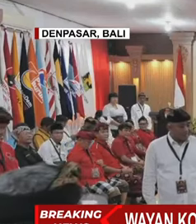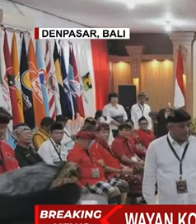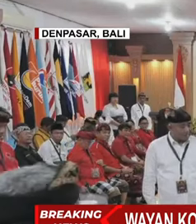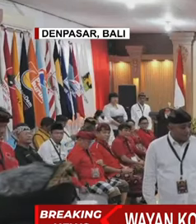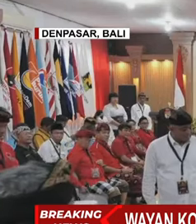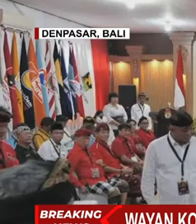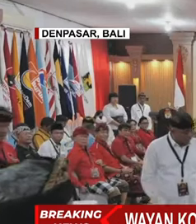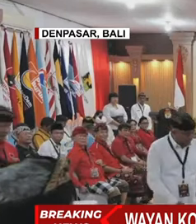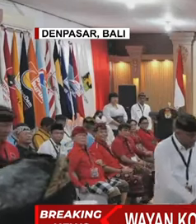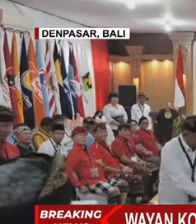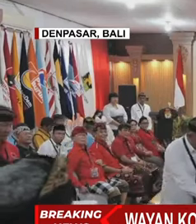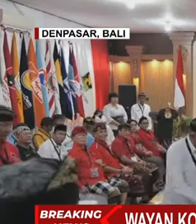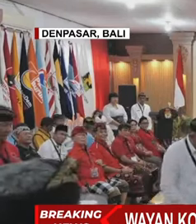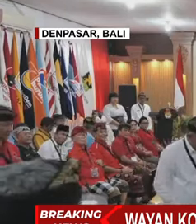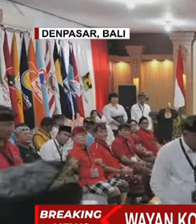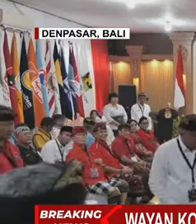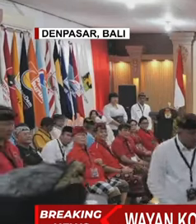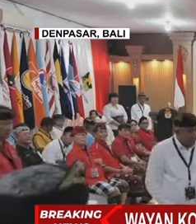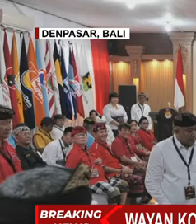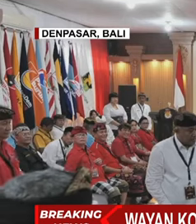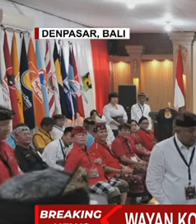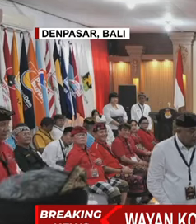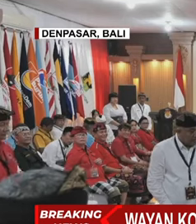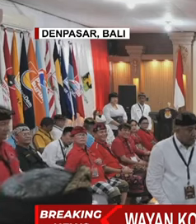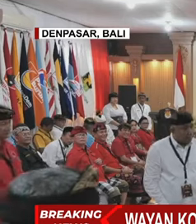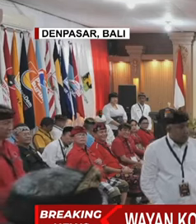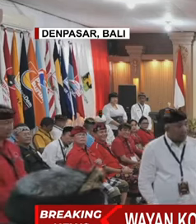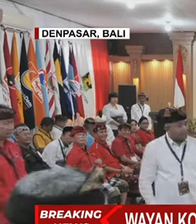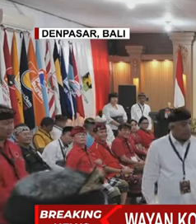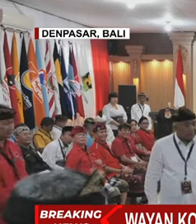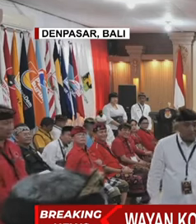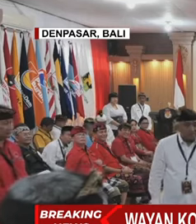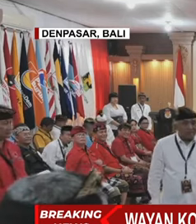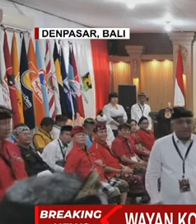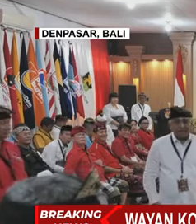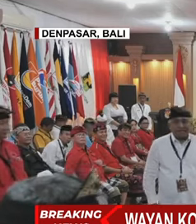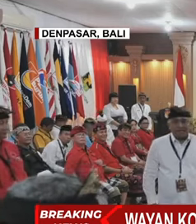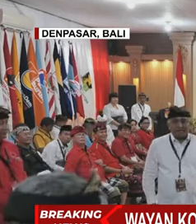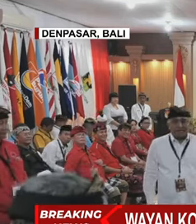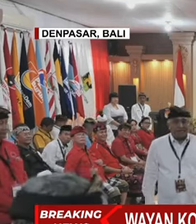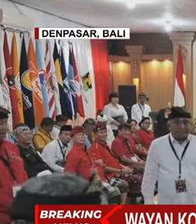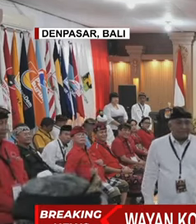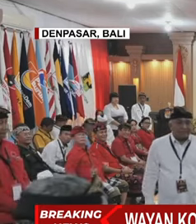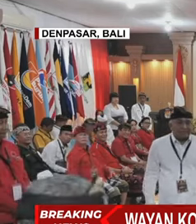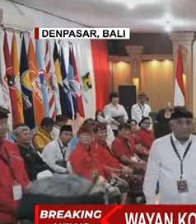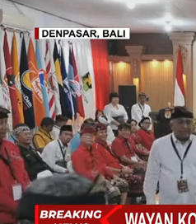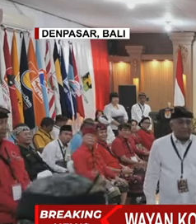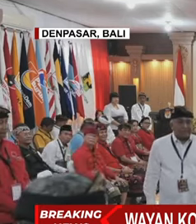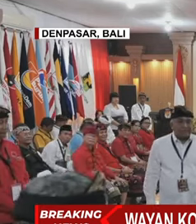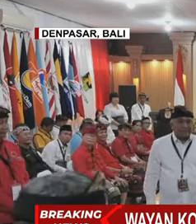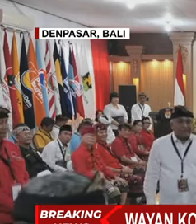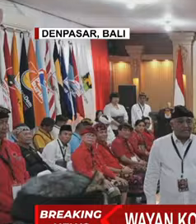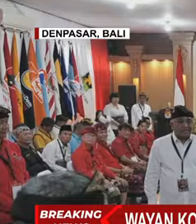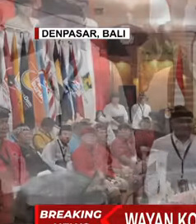ee menentukan nanti seberapa besar ee publik di wilayah tertentu yang EE pernah dipimpinnya itu